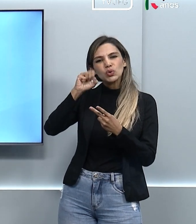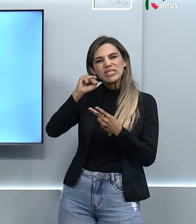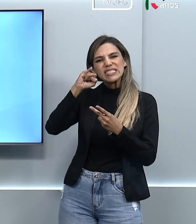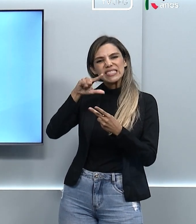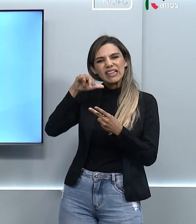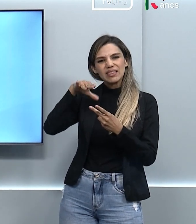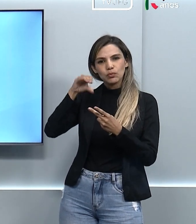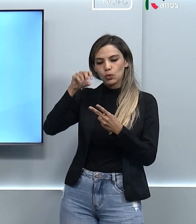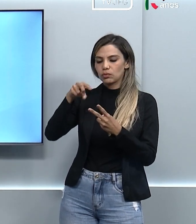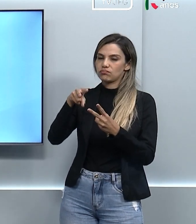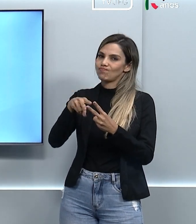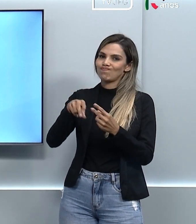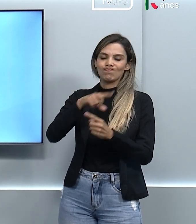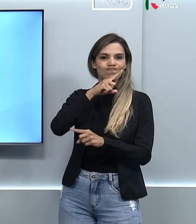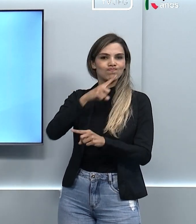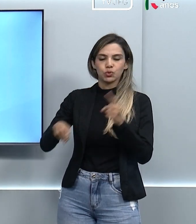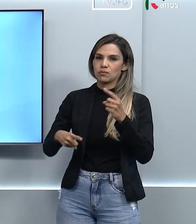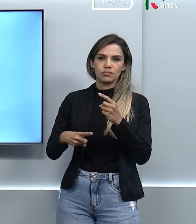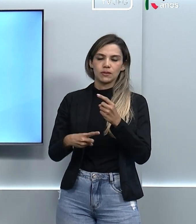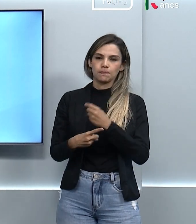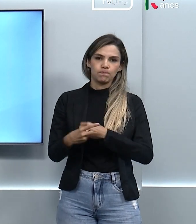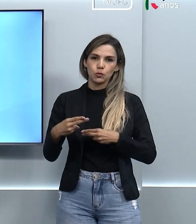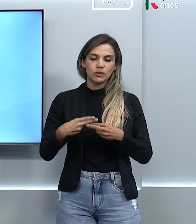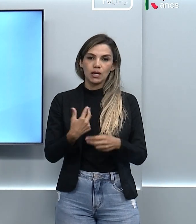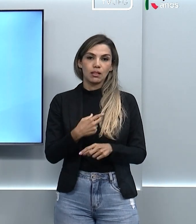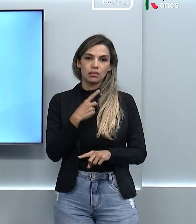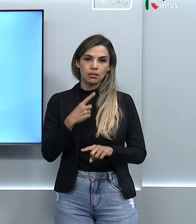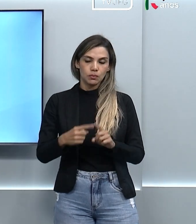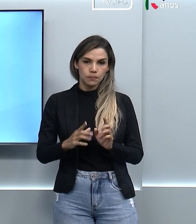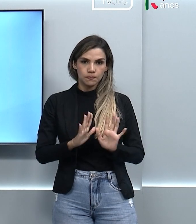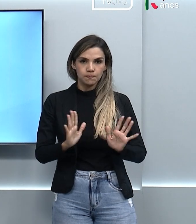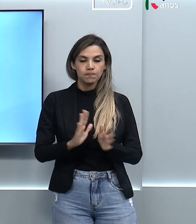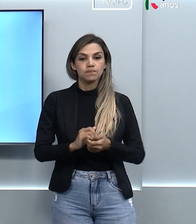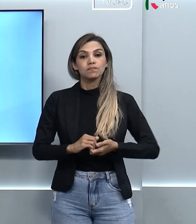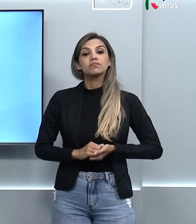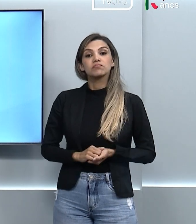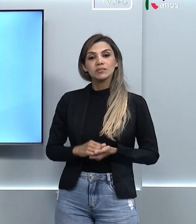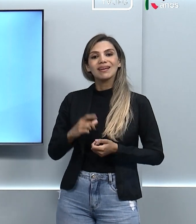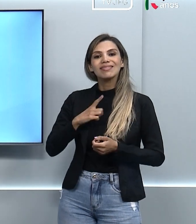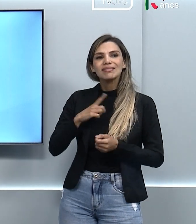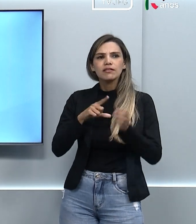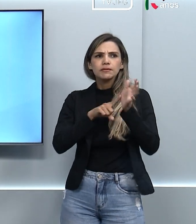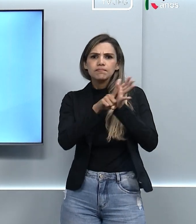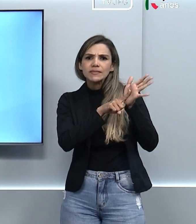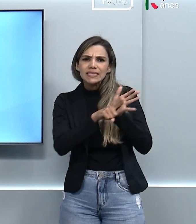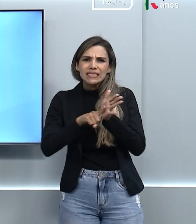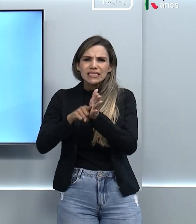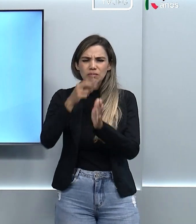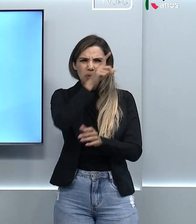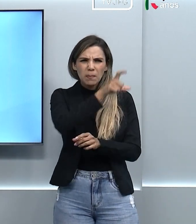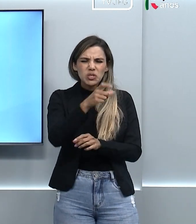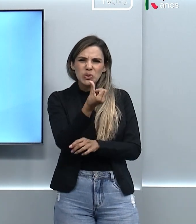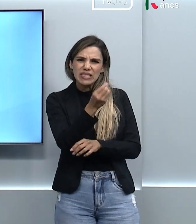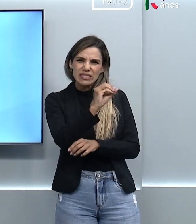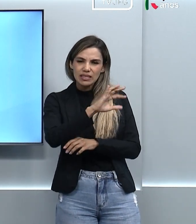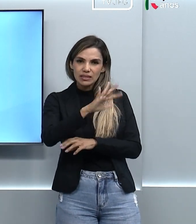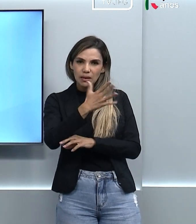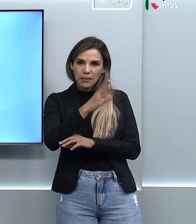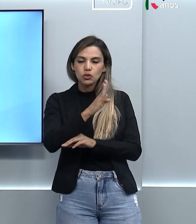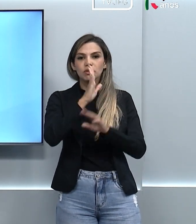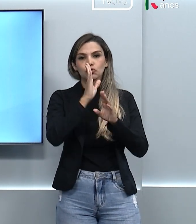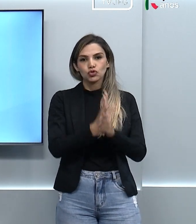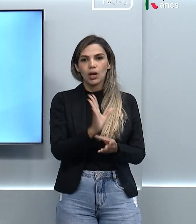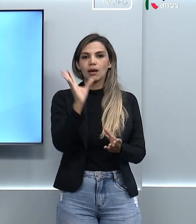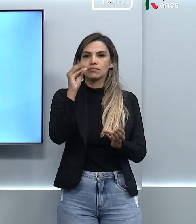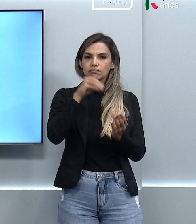ambos proibidos em procedimentos estéticos. Laudos médicos de mais de 60 vítimas foram anexados